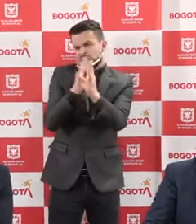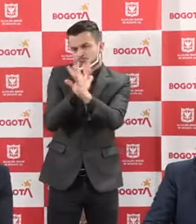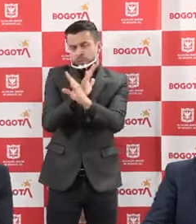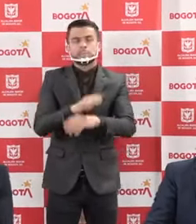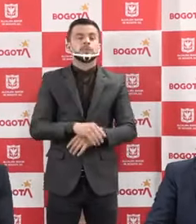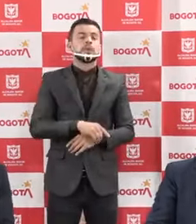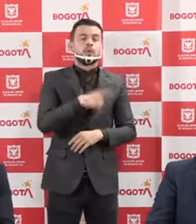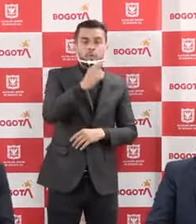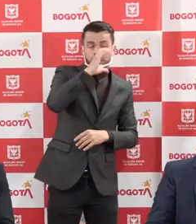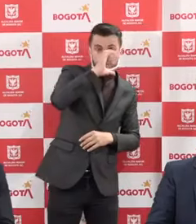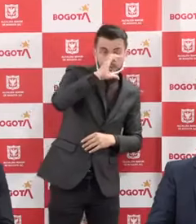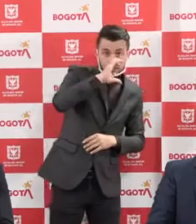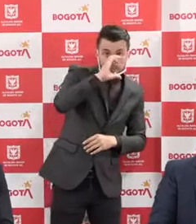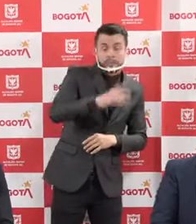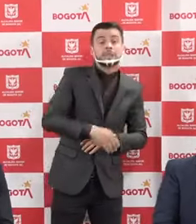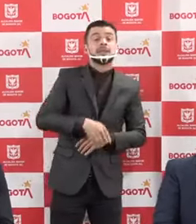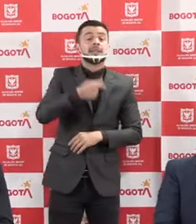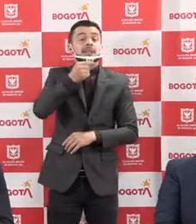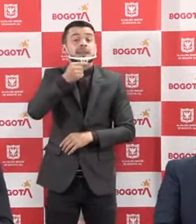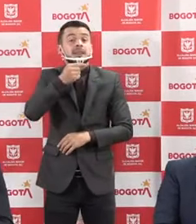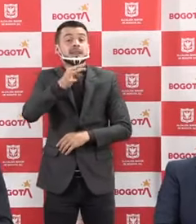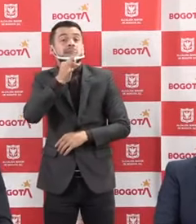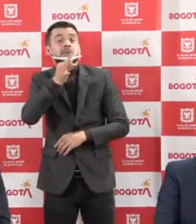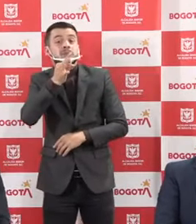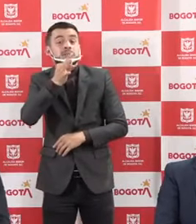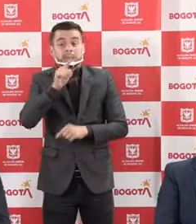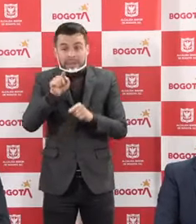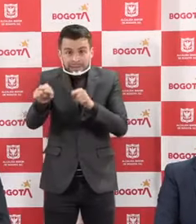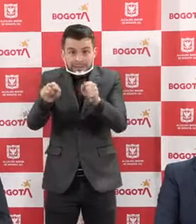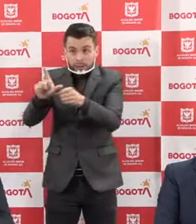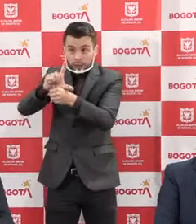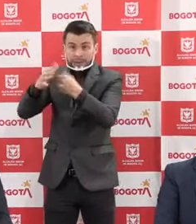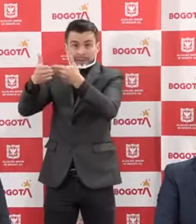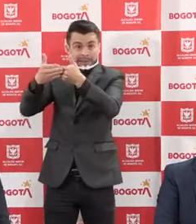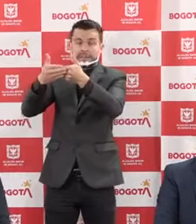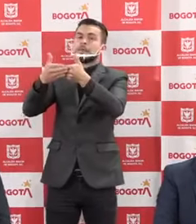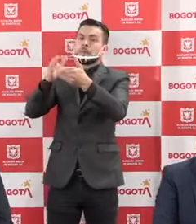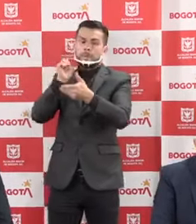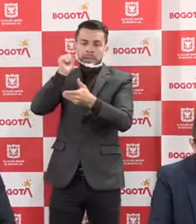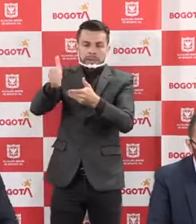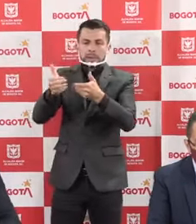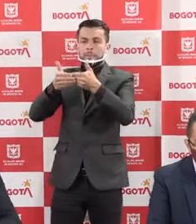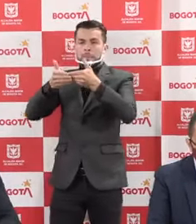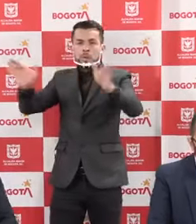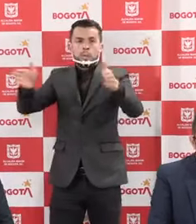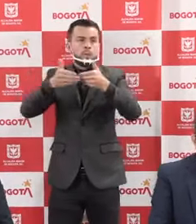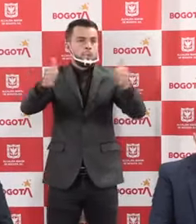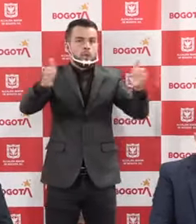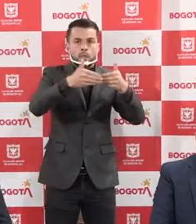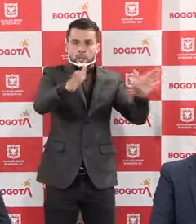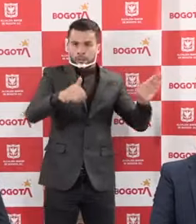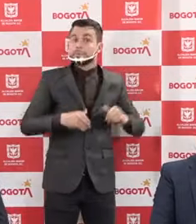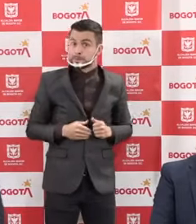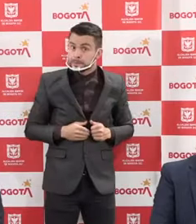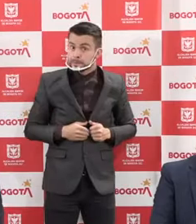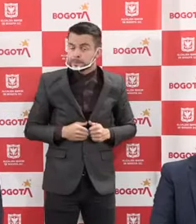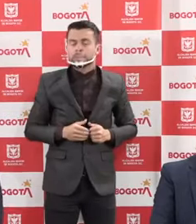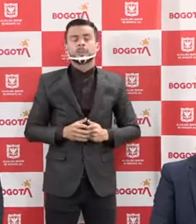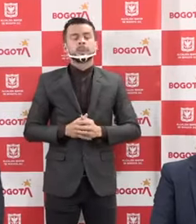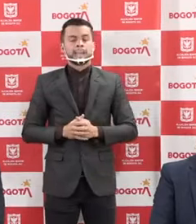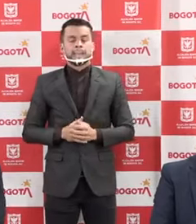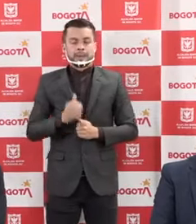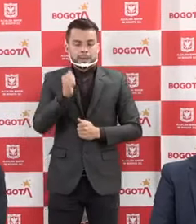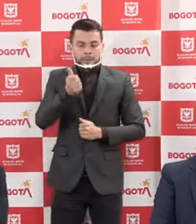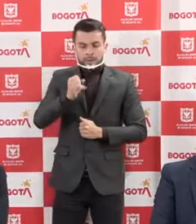durante el período comprendido entre mañana jueves durante el mes de septiembre y hasta el